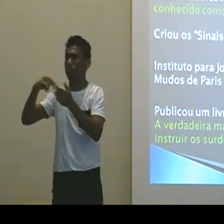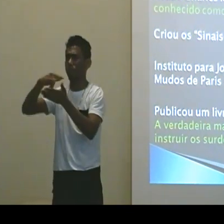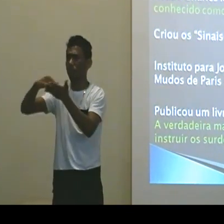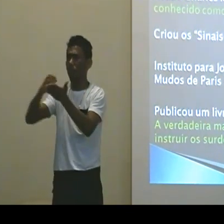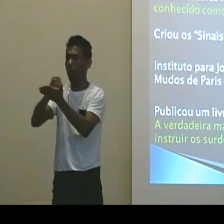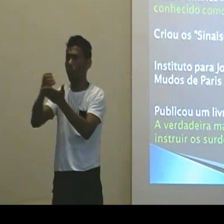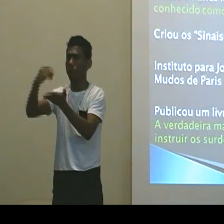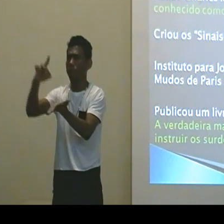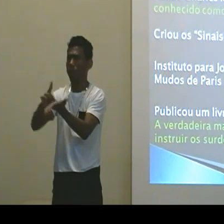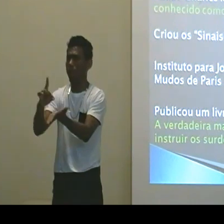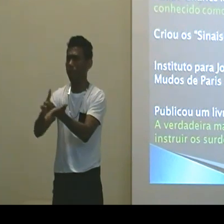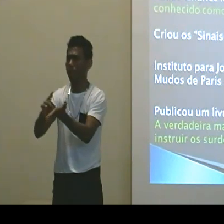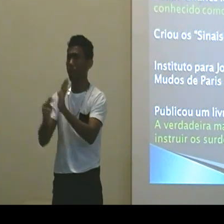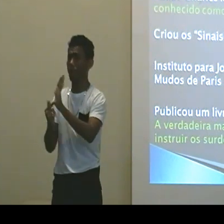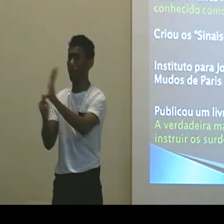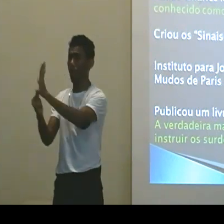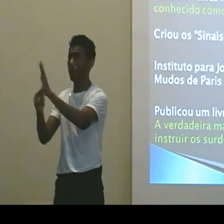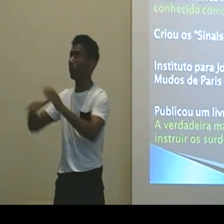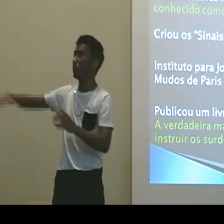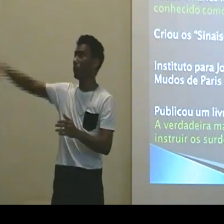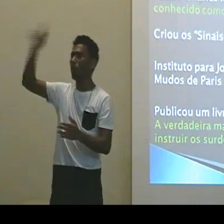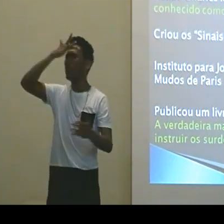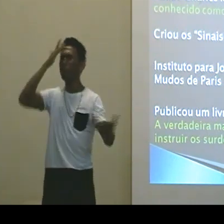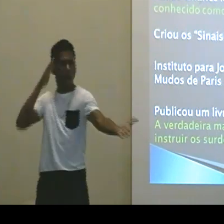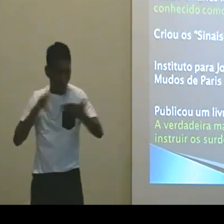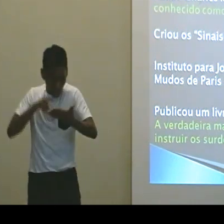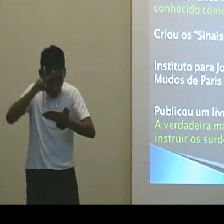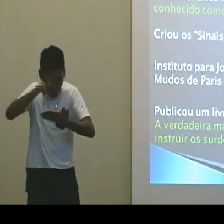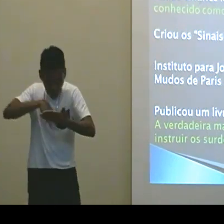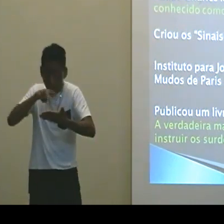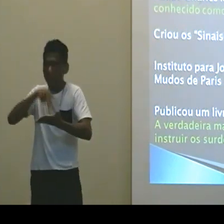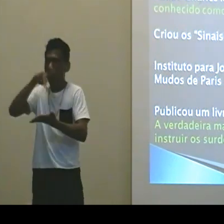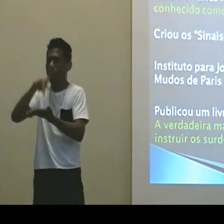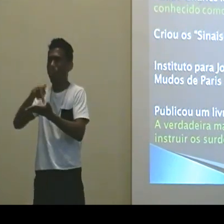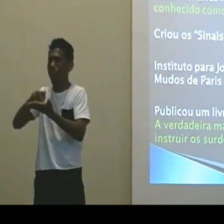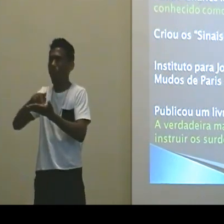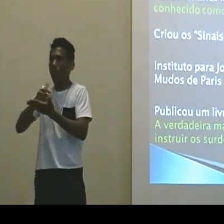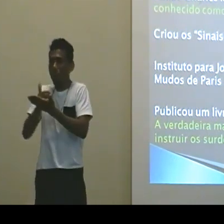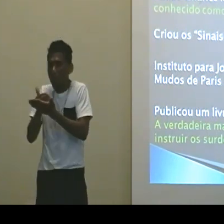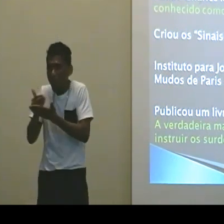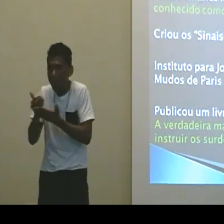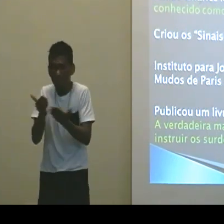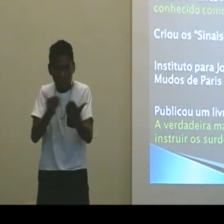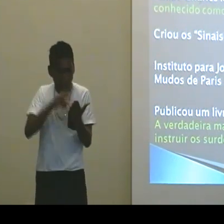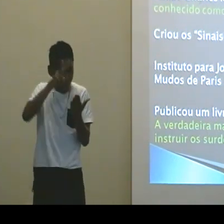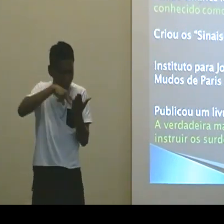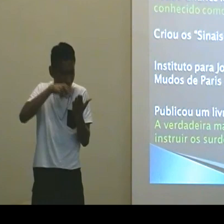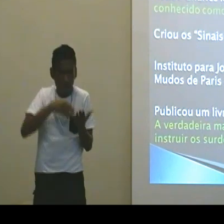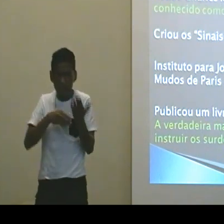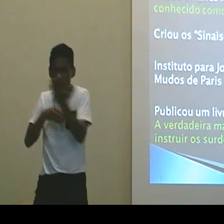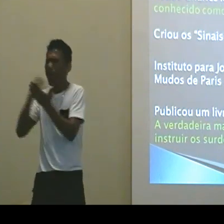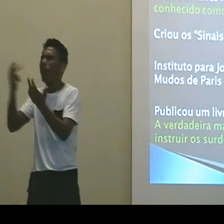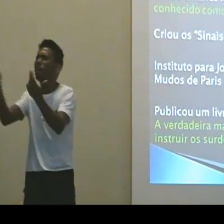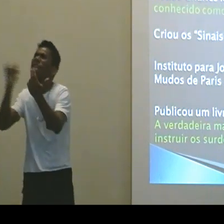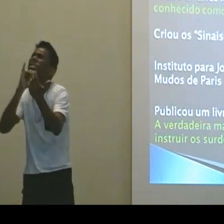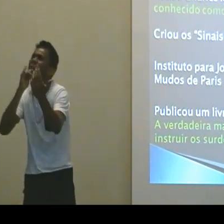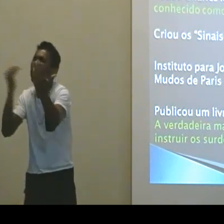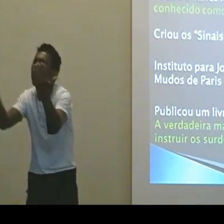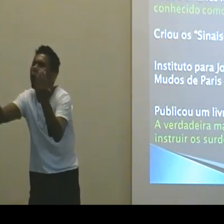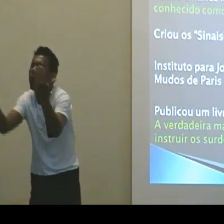quê? Porque ele queria demonstrar que era real, as pessoas podiam entender que os surdos poderiam se